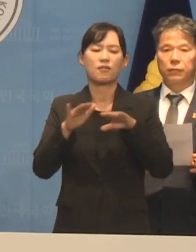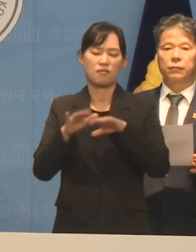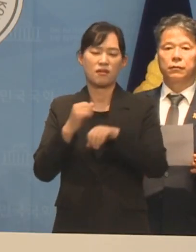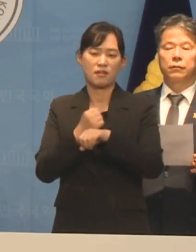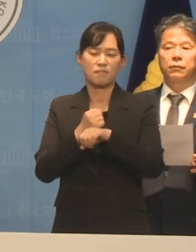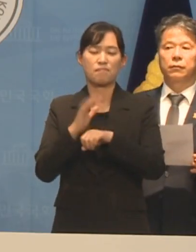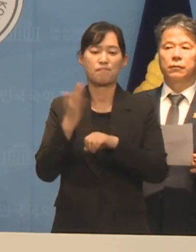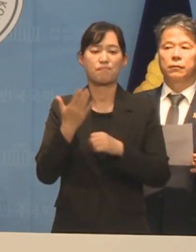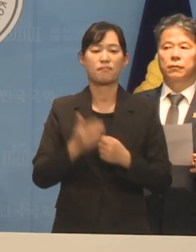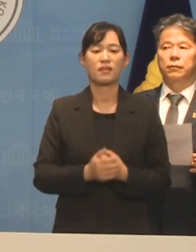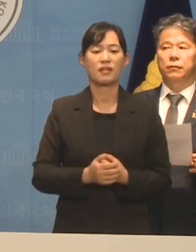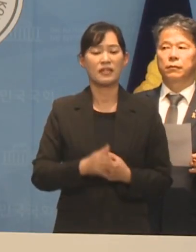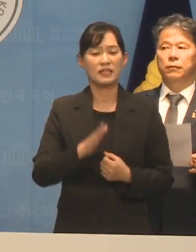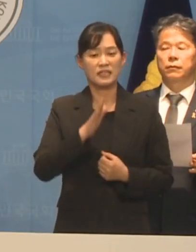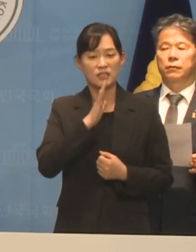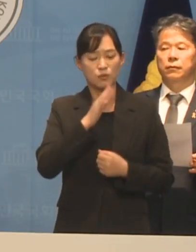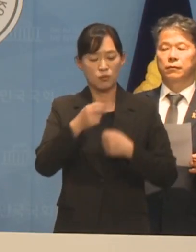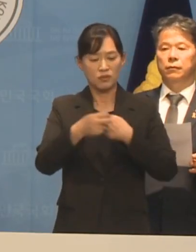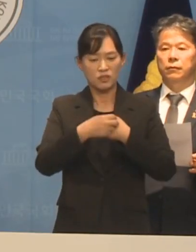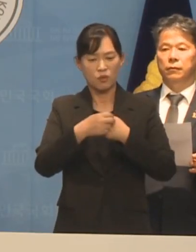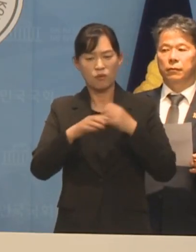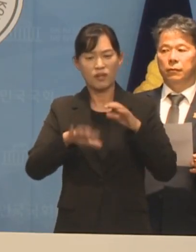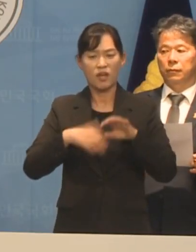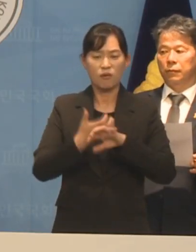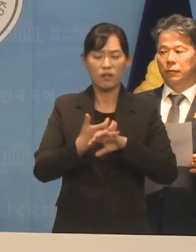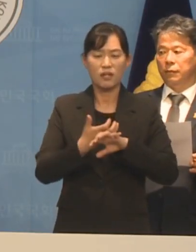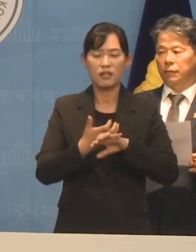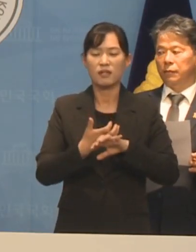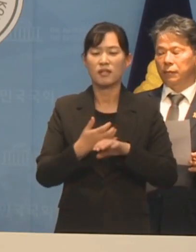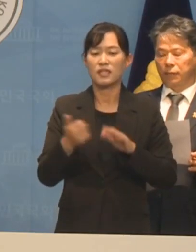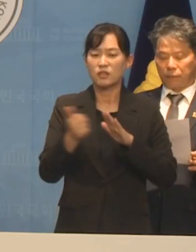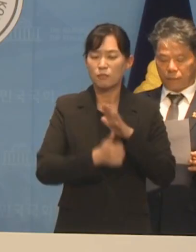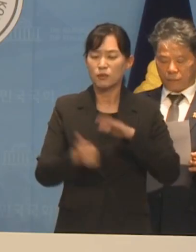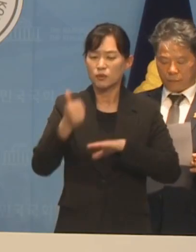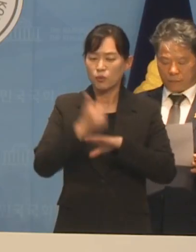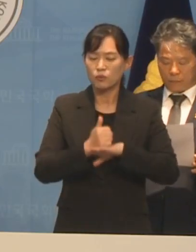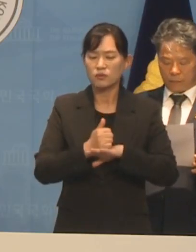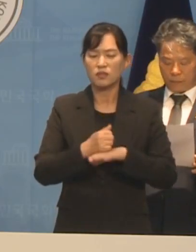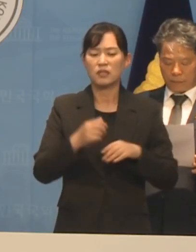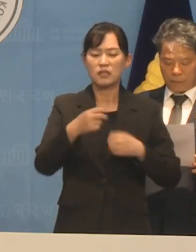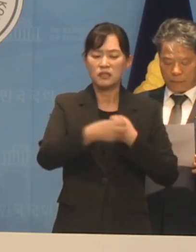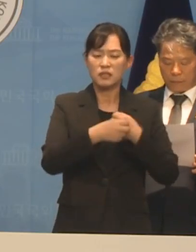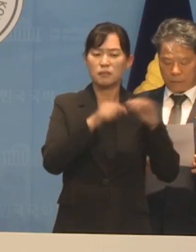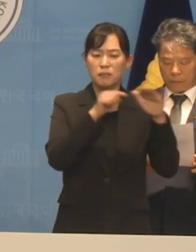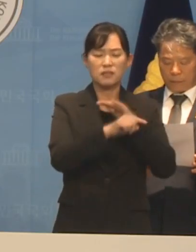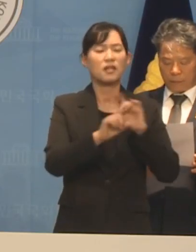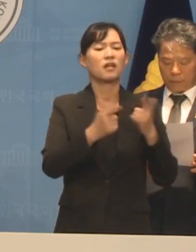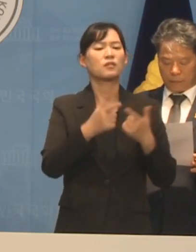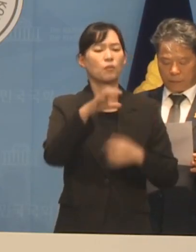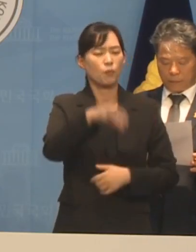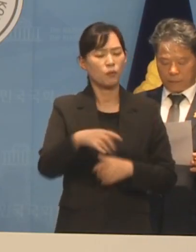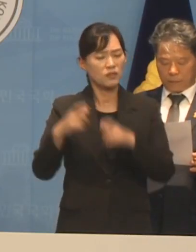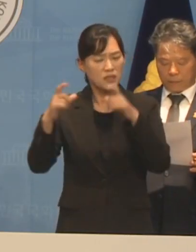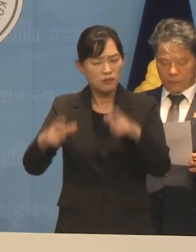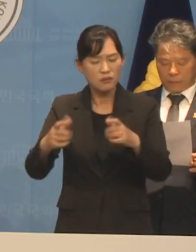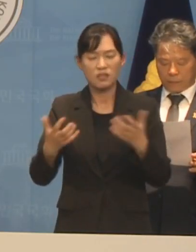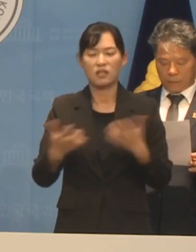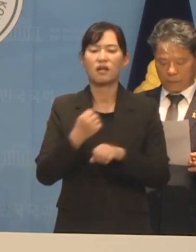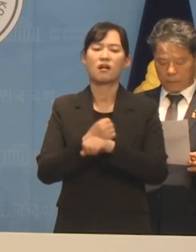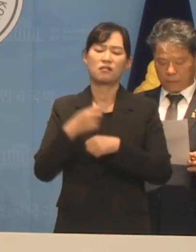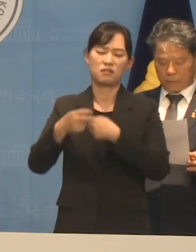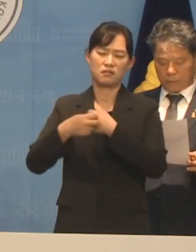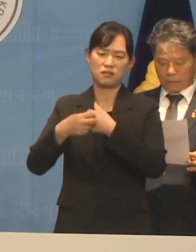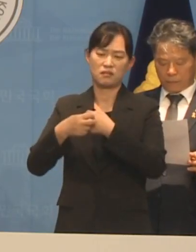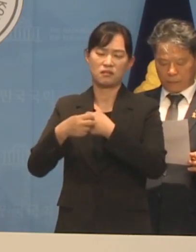합니다. 진정한 의료개혁의 성패는 의사들이 가지 않는 분야, 지역에서 근무할 의사의 확보에